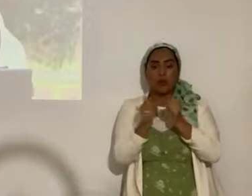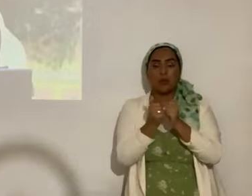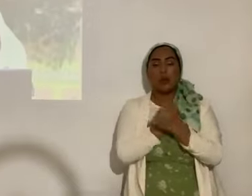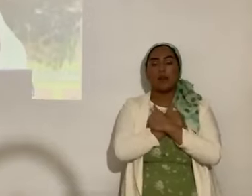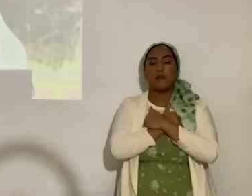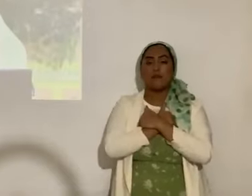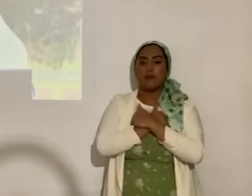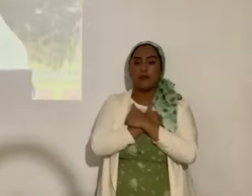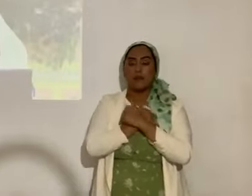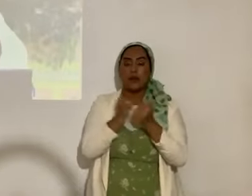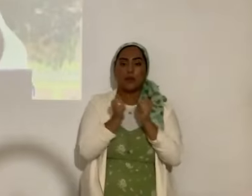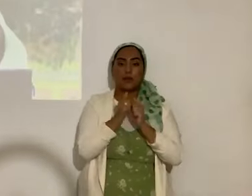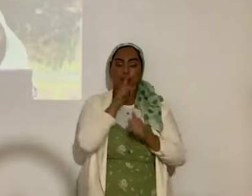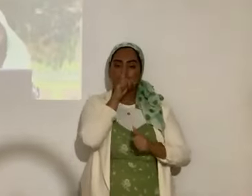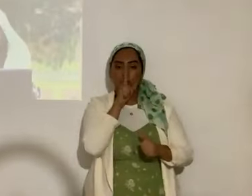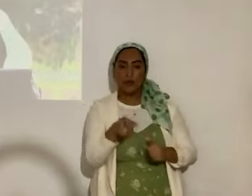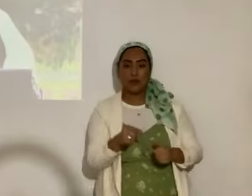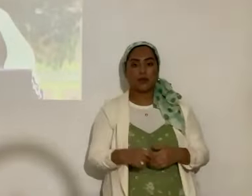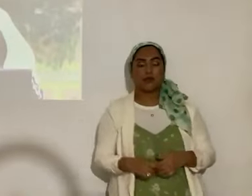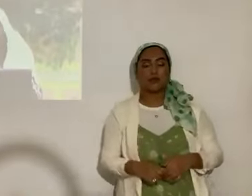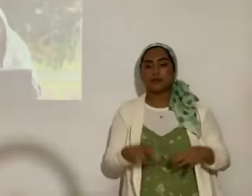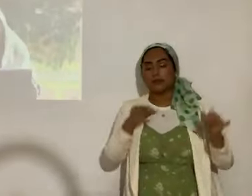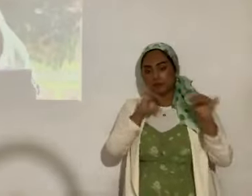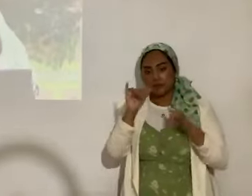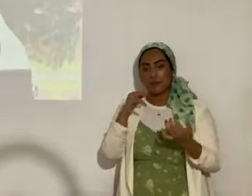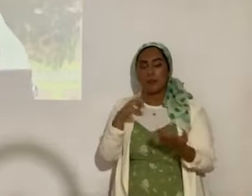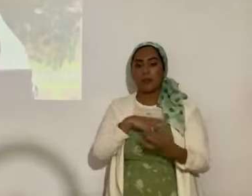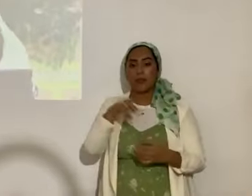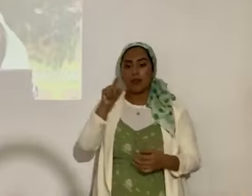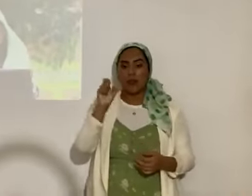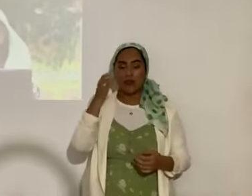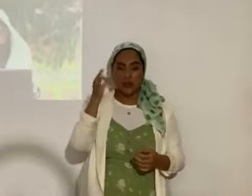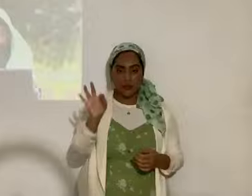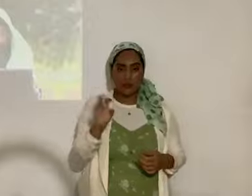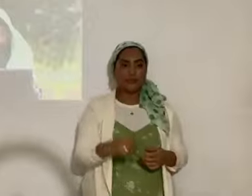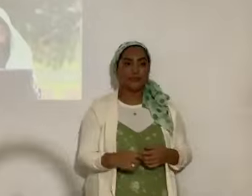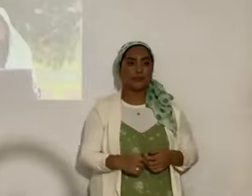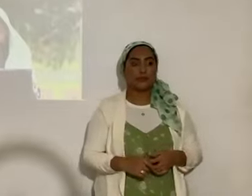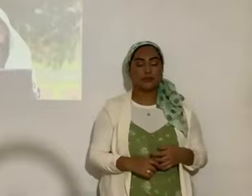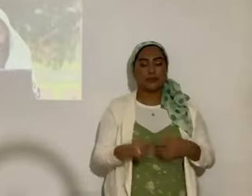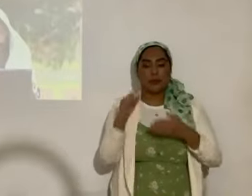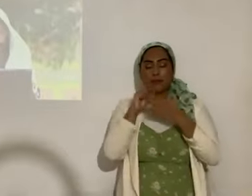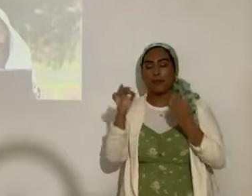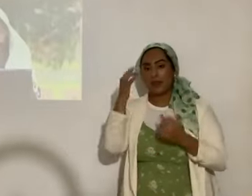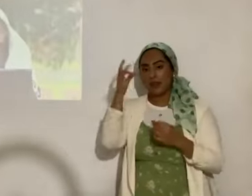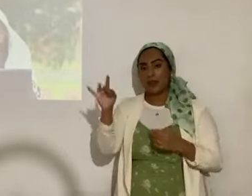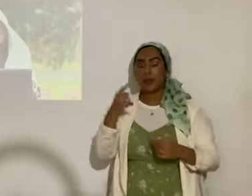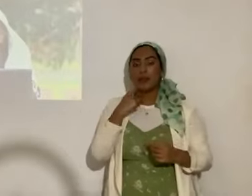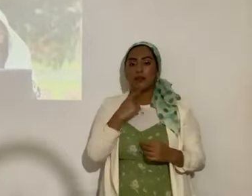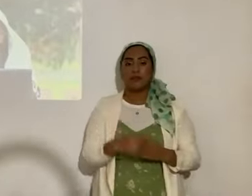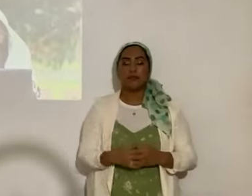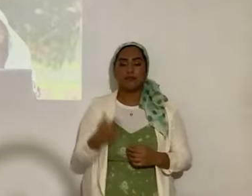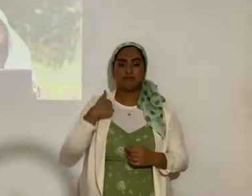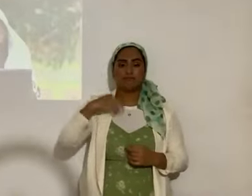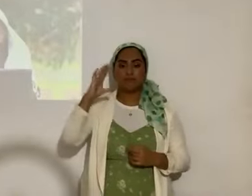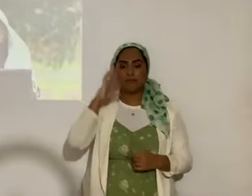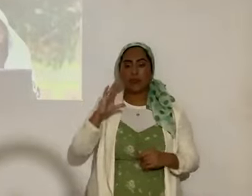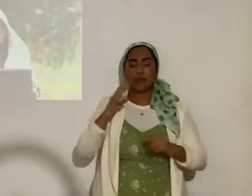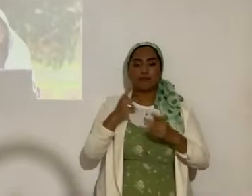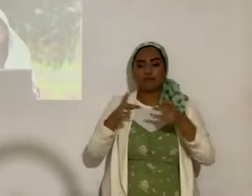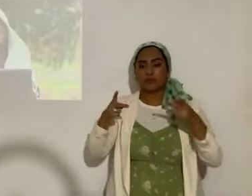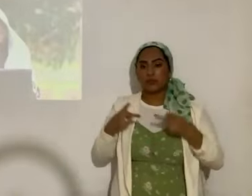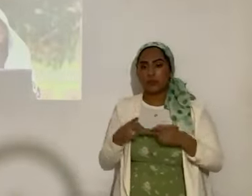amor con clamor con sinceridad ahí mismo en el salmo 119 hermanos ahí mismo en el verso 18 dice Forastero soy yo